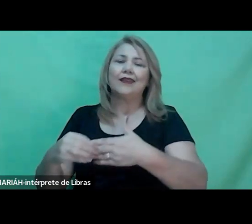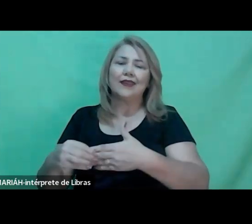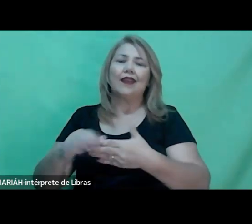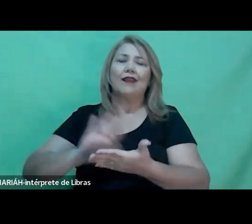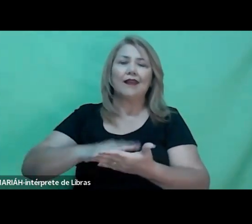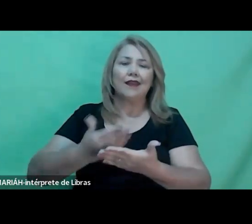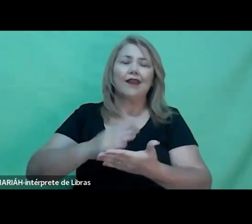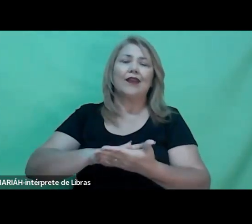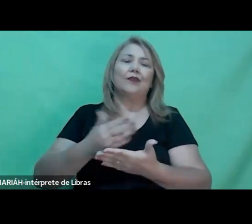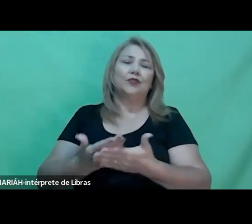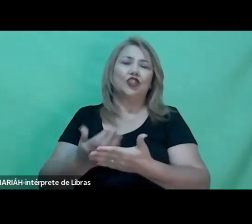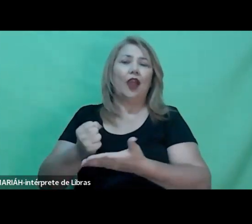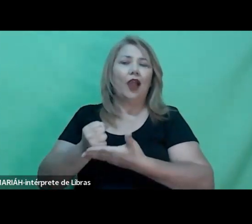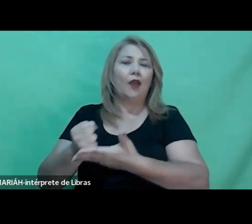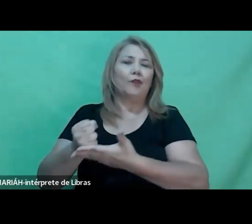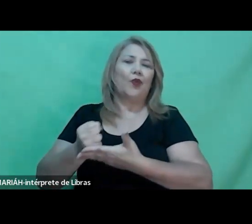mutuamente